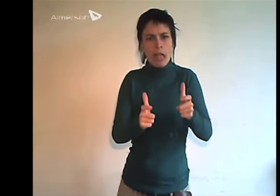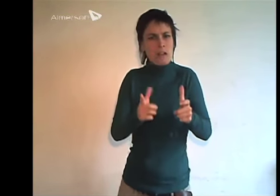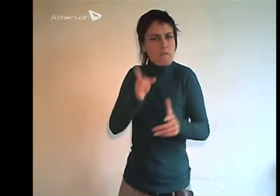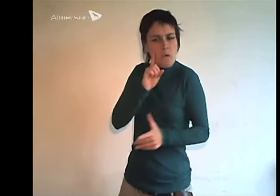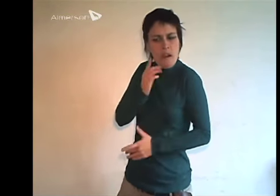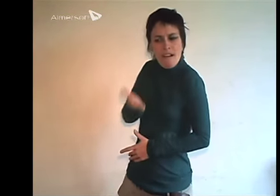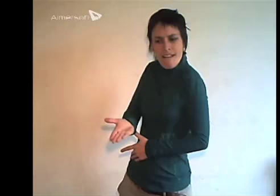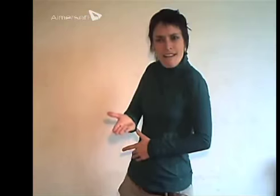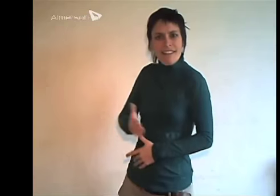émission.